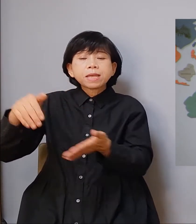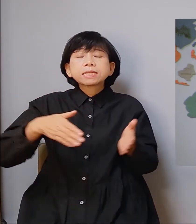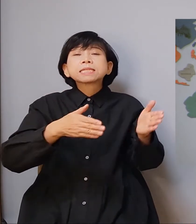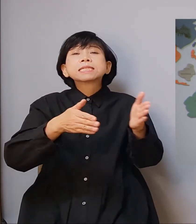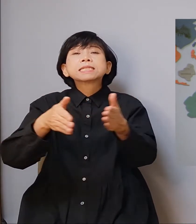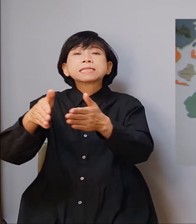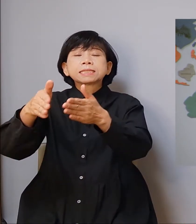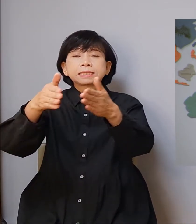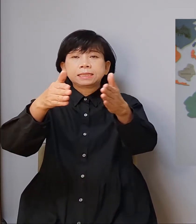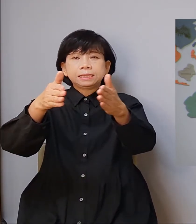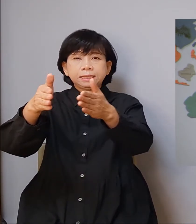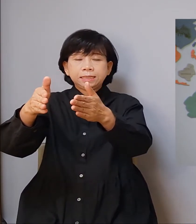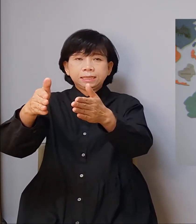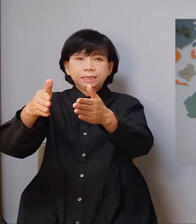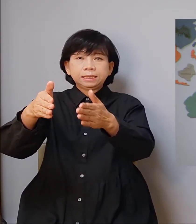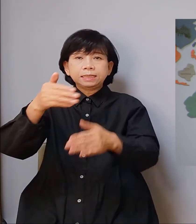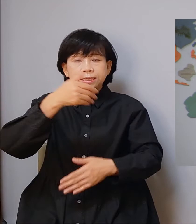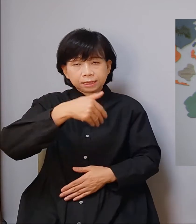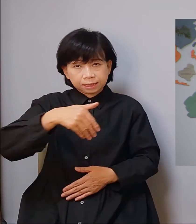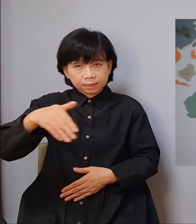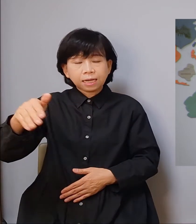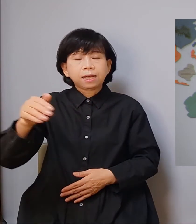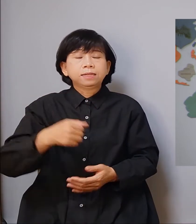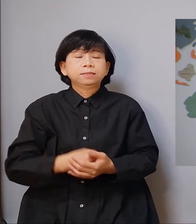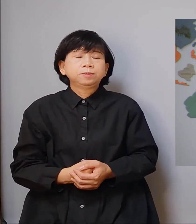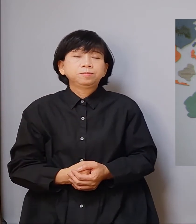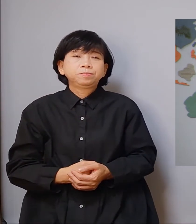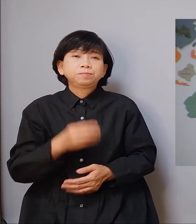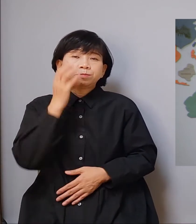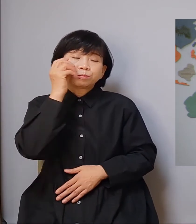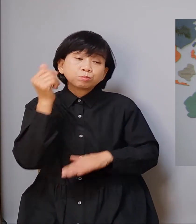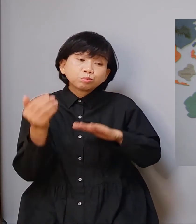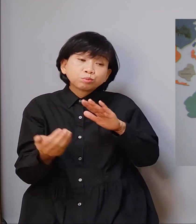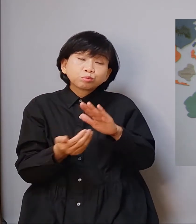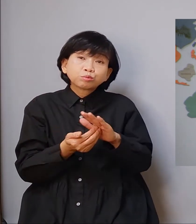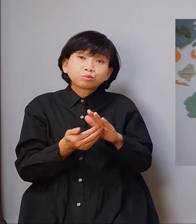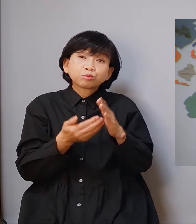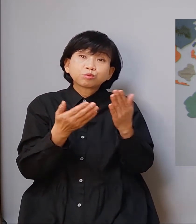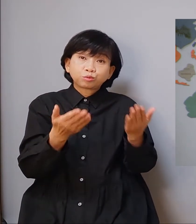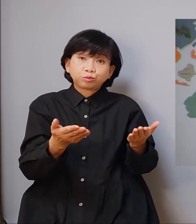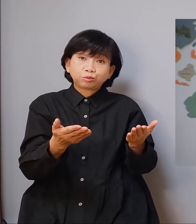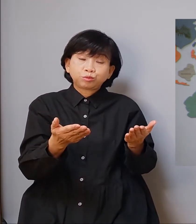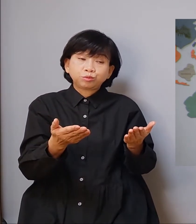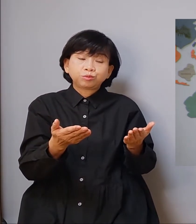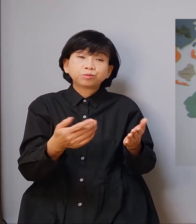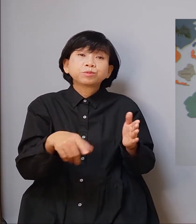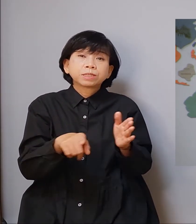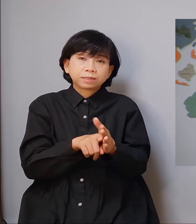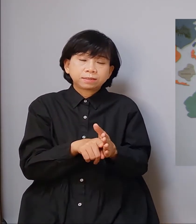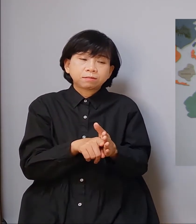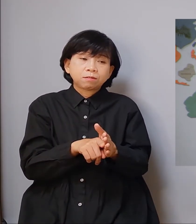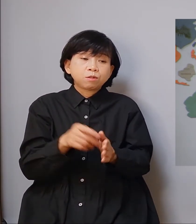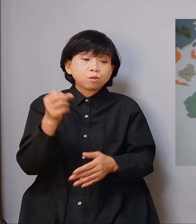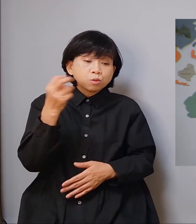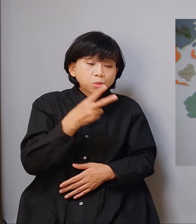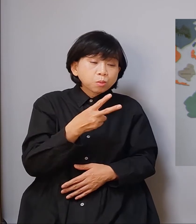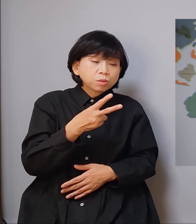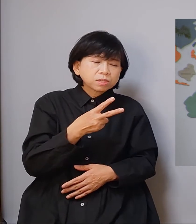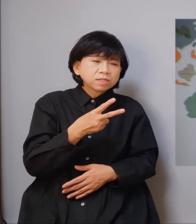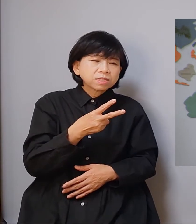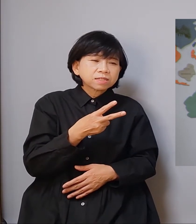가게 만드시기 위해서 때로는 일이 잘 풀리게끔, 때로는 모든 일들이 막 꼬이게끔 만드시는